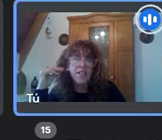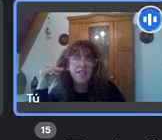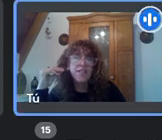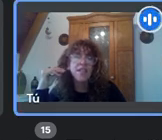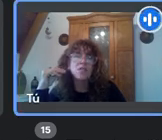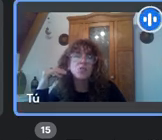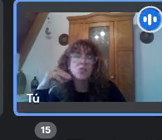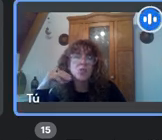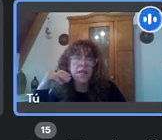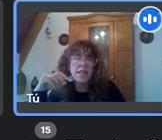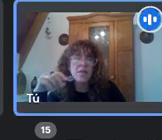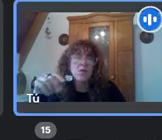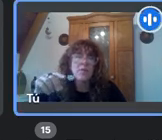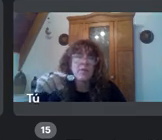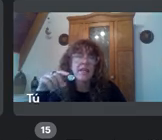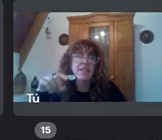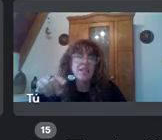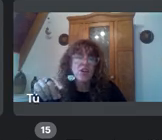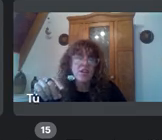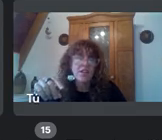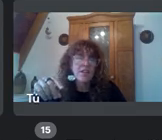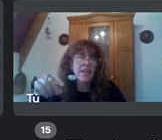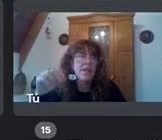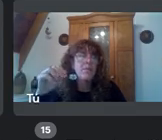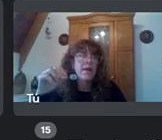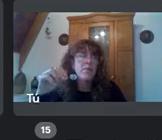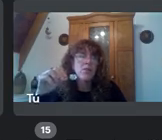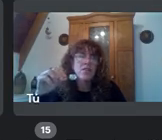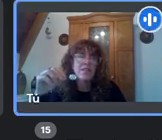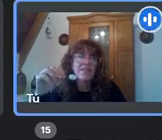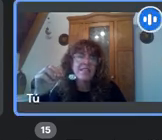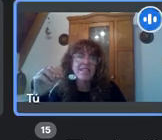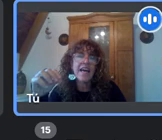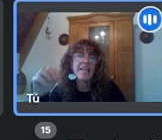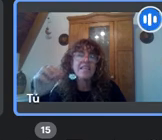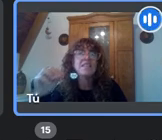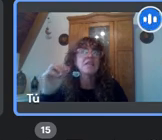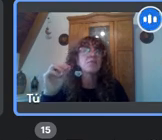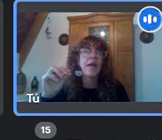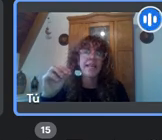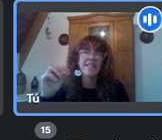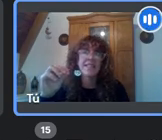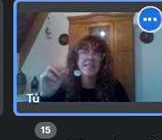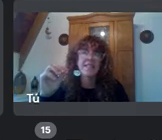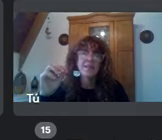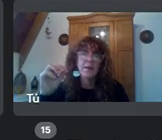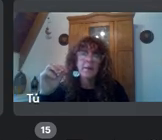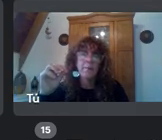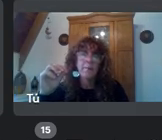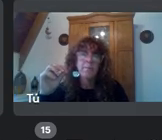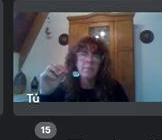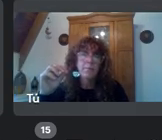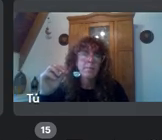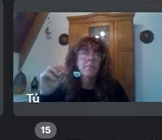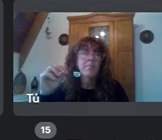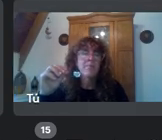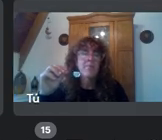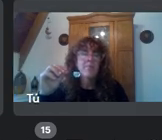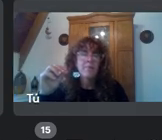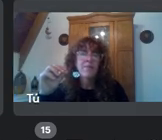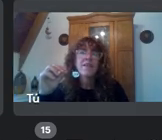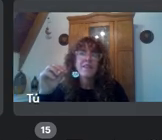Integration es un sustantivo, termina en tion. El verbo sería integrate. Ah,